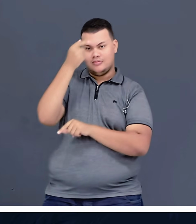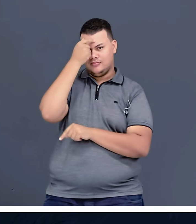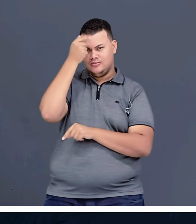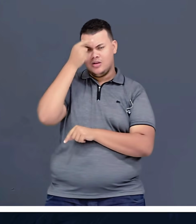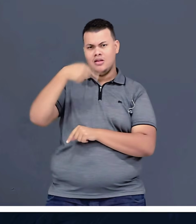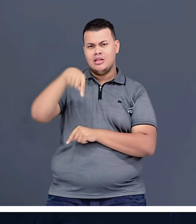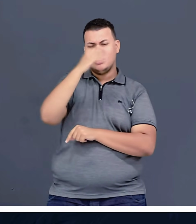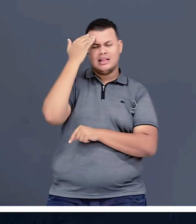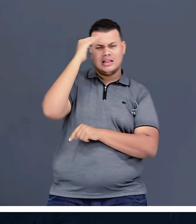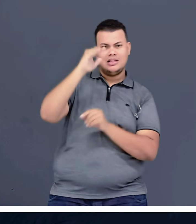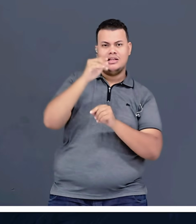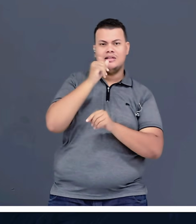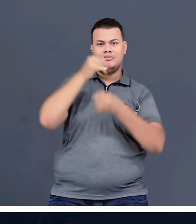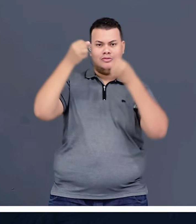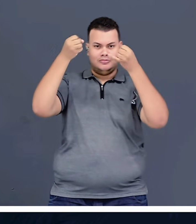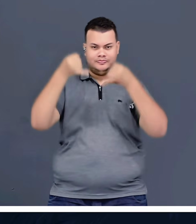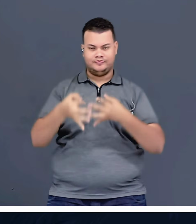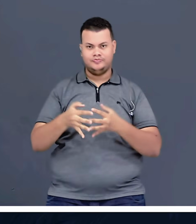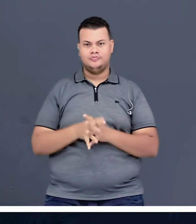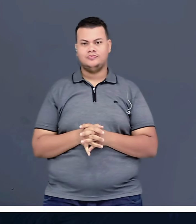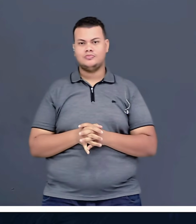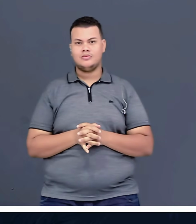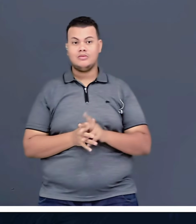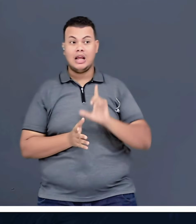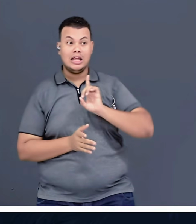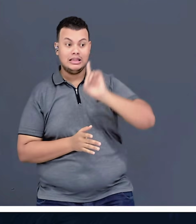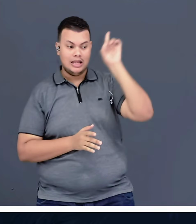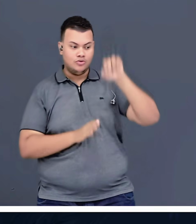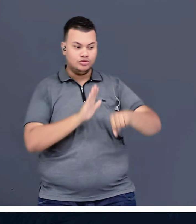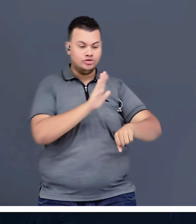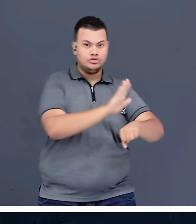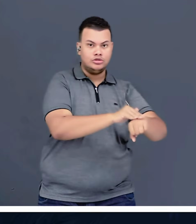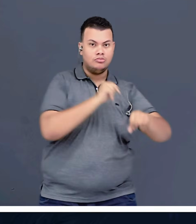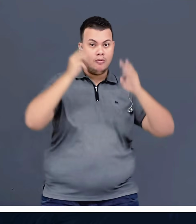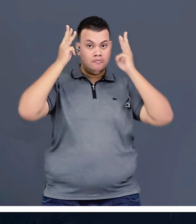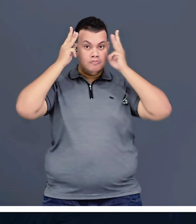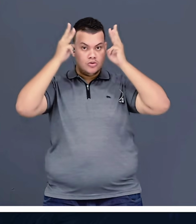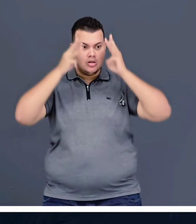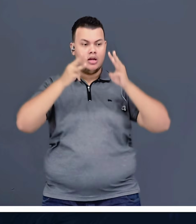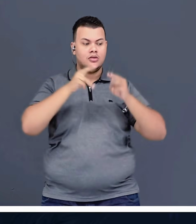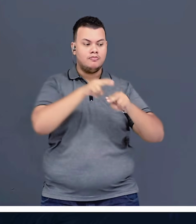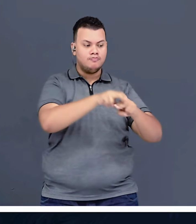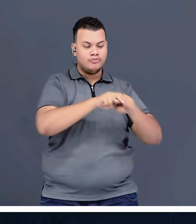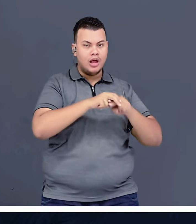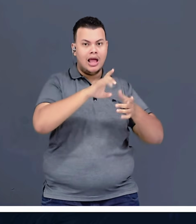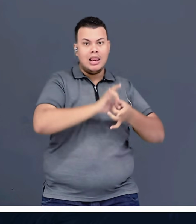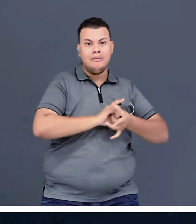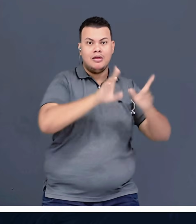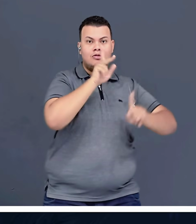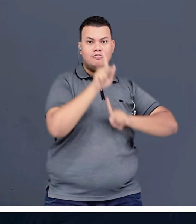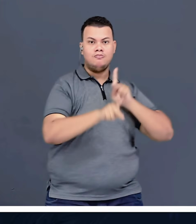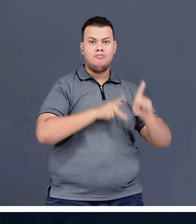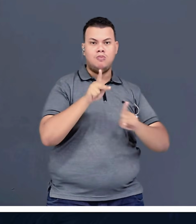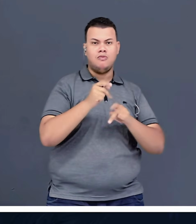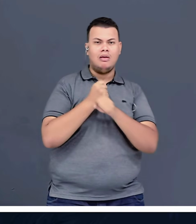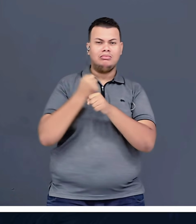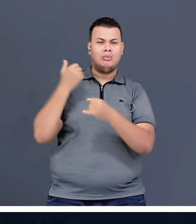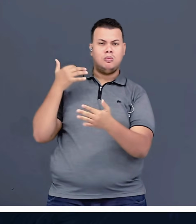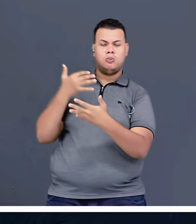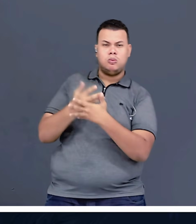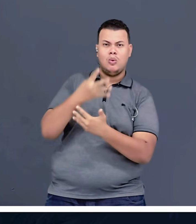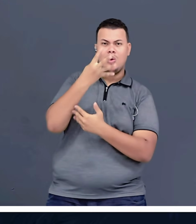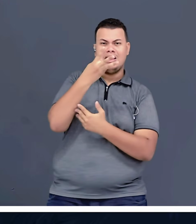vamos entender. Quando Deus levanta Moisés para libertar o povo de Israel depois de 430